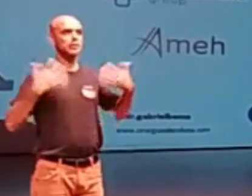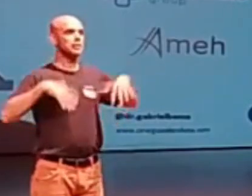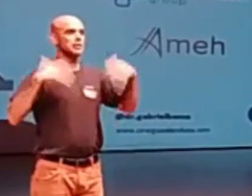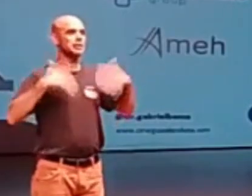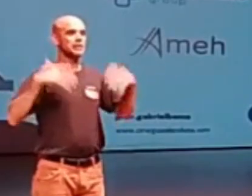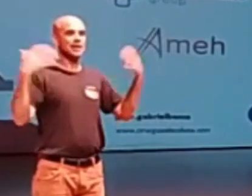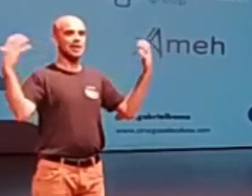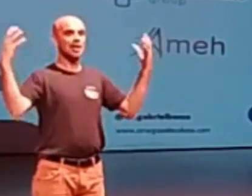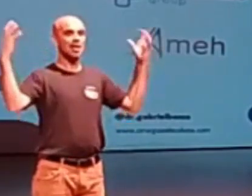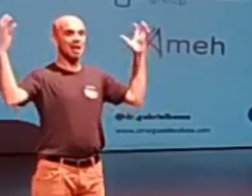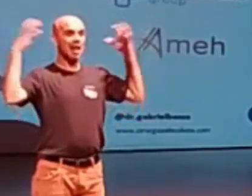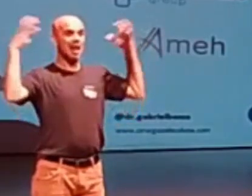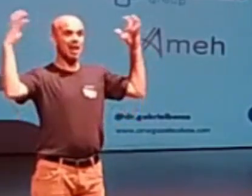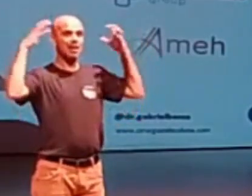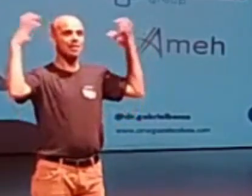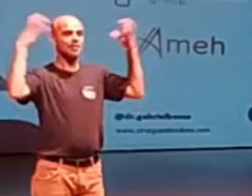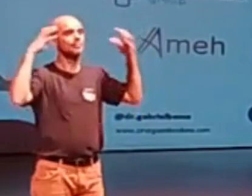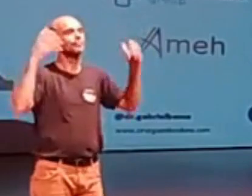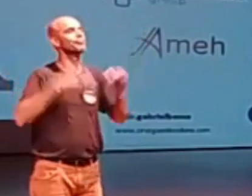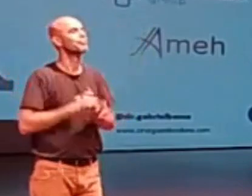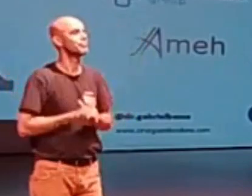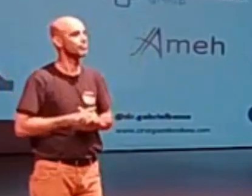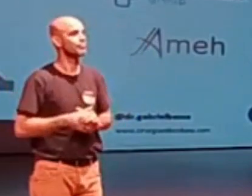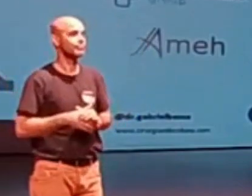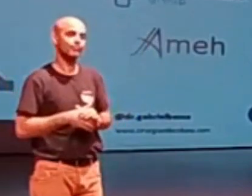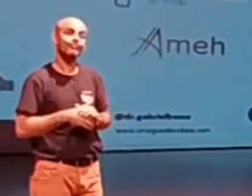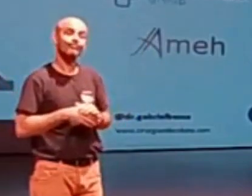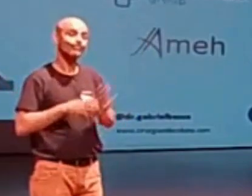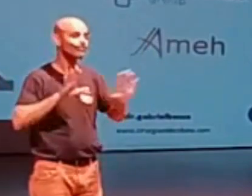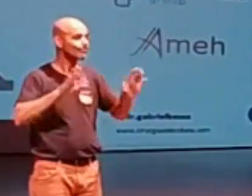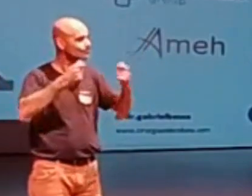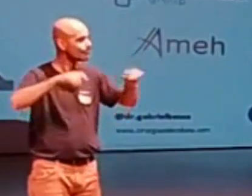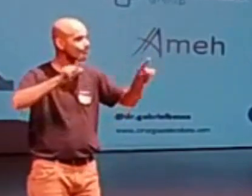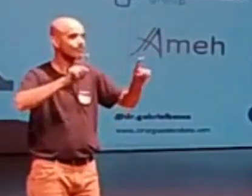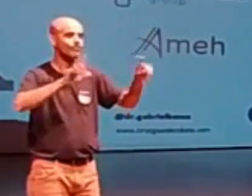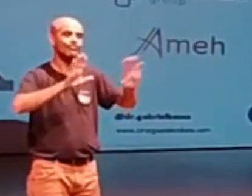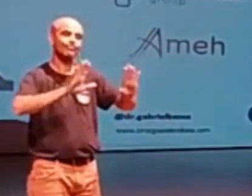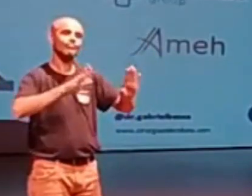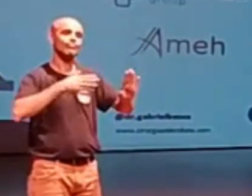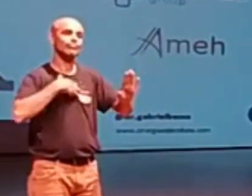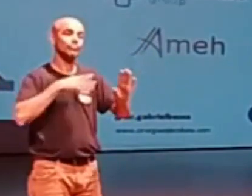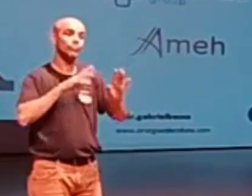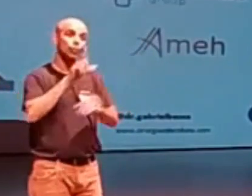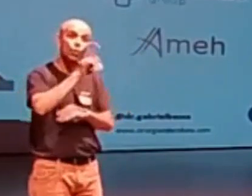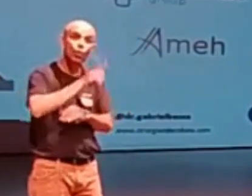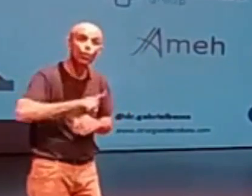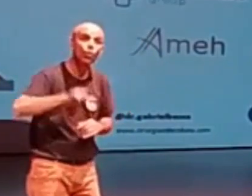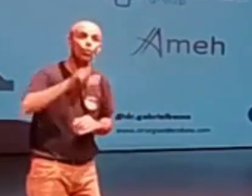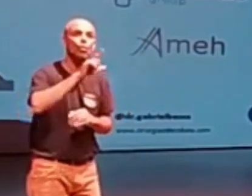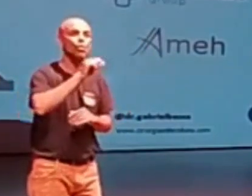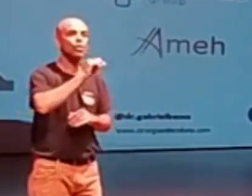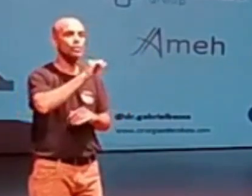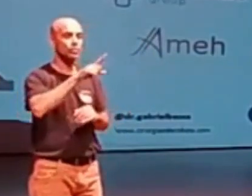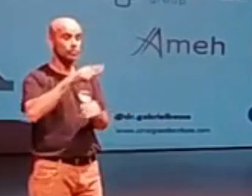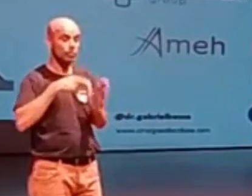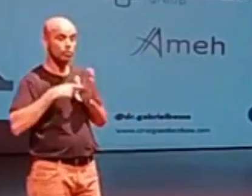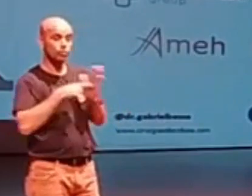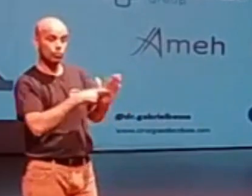já estou acostumado a escutar por muitas e muitas vezes. Isso não é mais necessário. Lógico que para quem tem